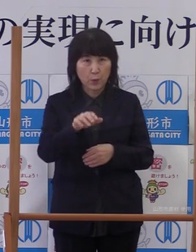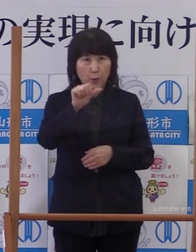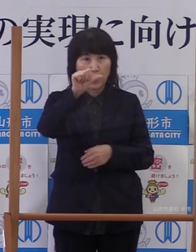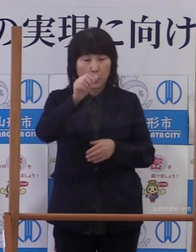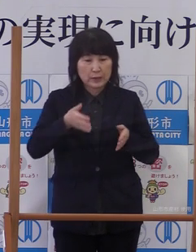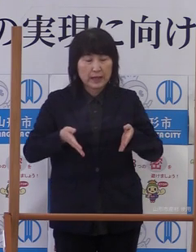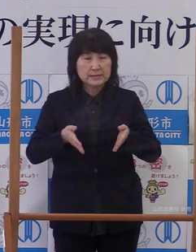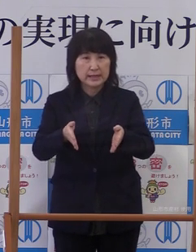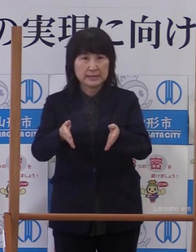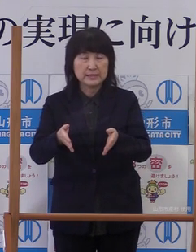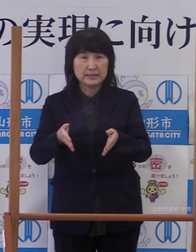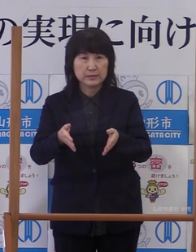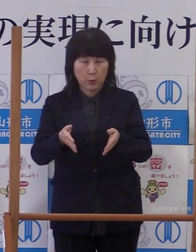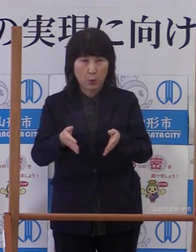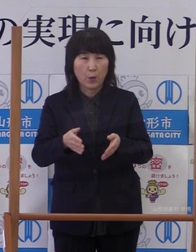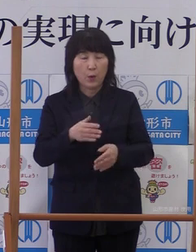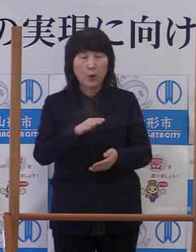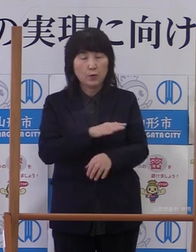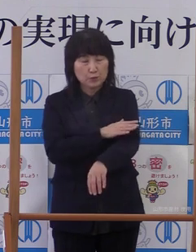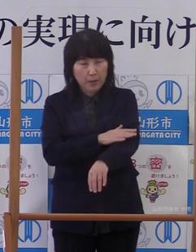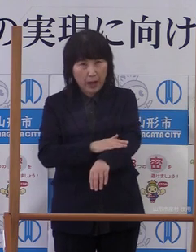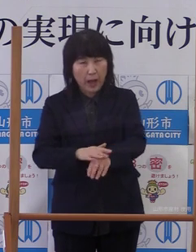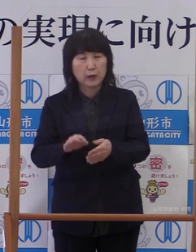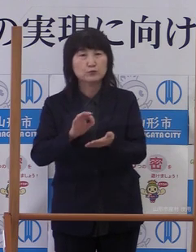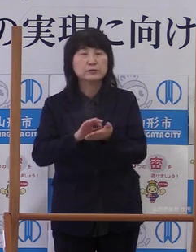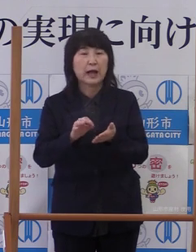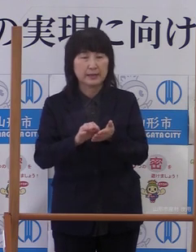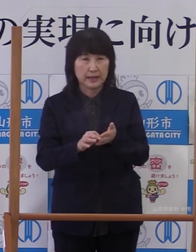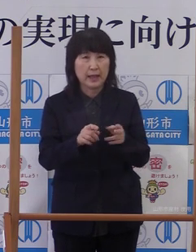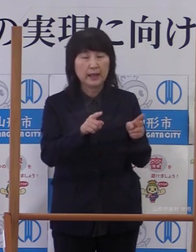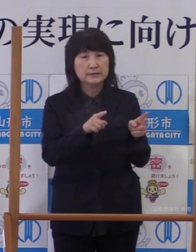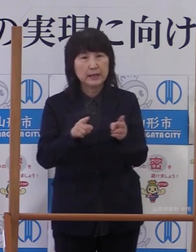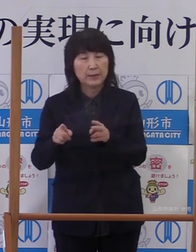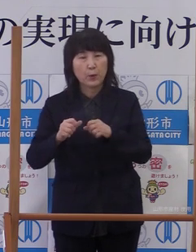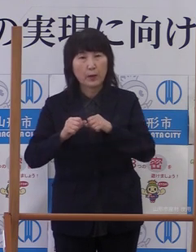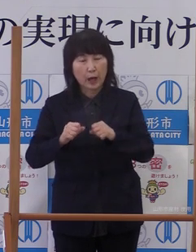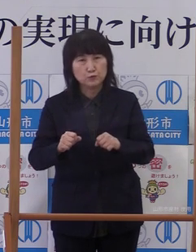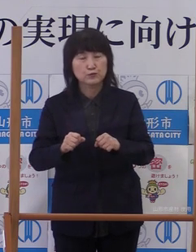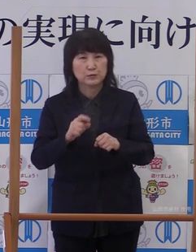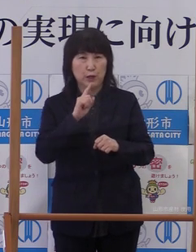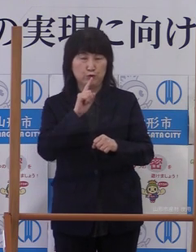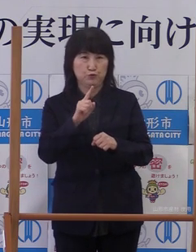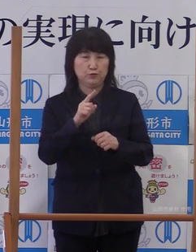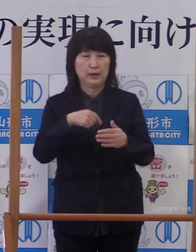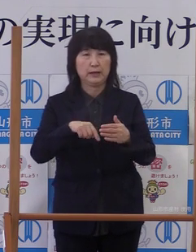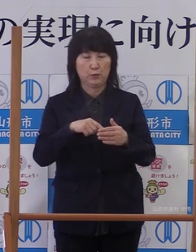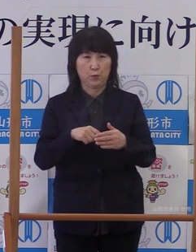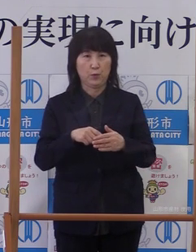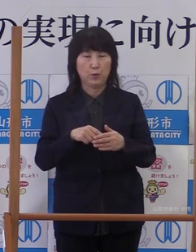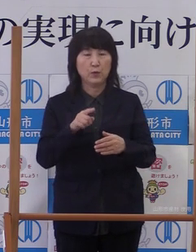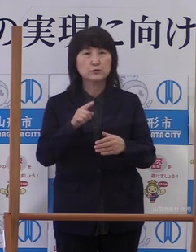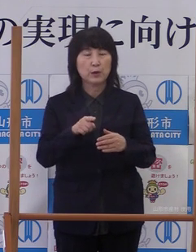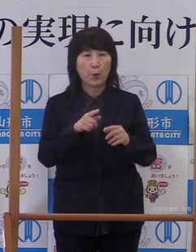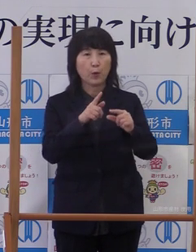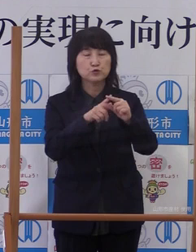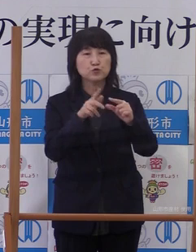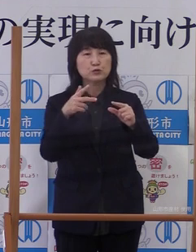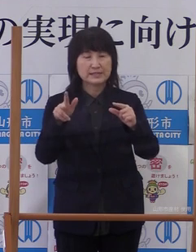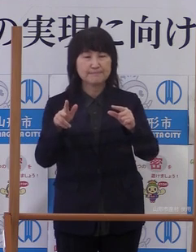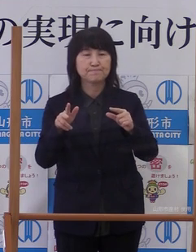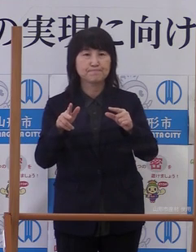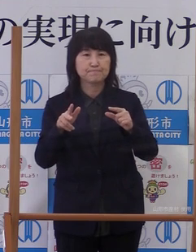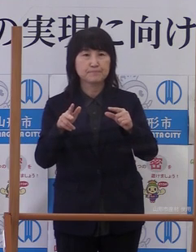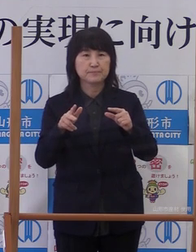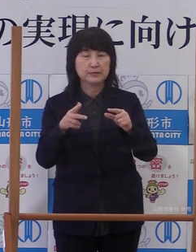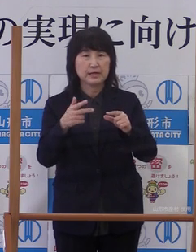石をうまく利用しながらですね、整備をしていこうという事業でありまして、これも中心市街地グランドデザ